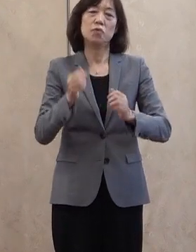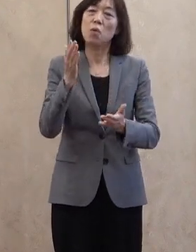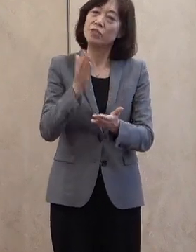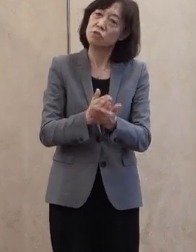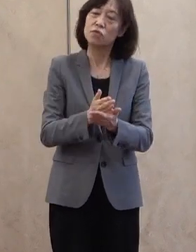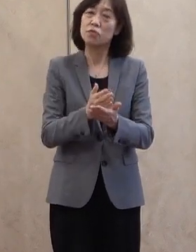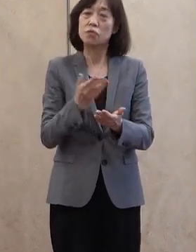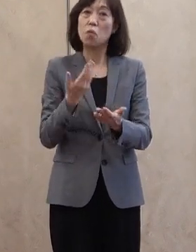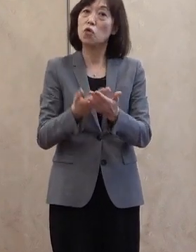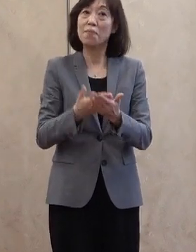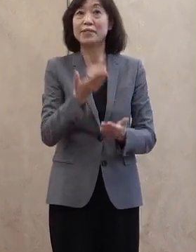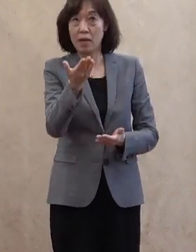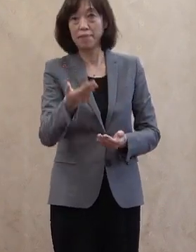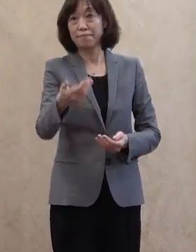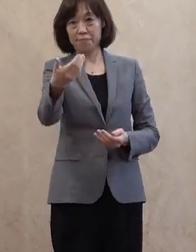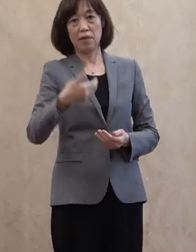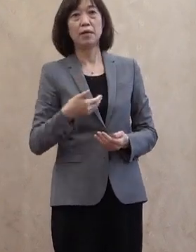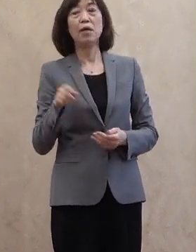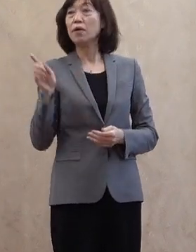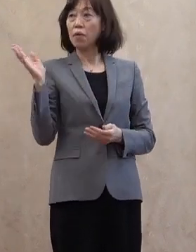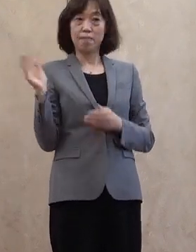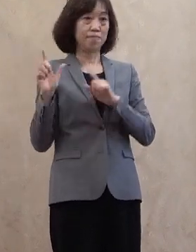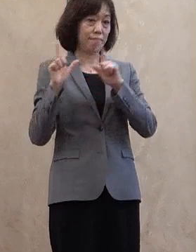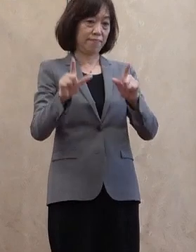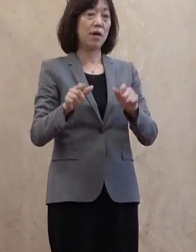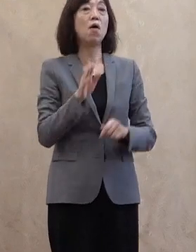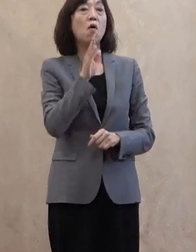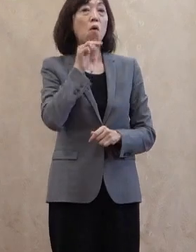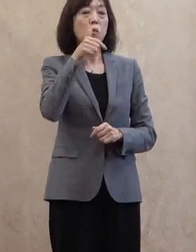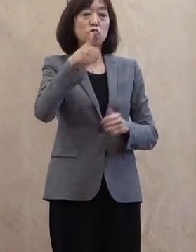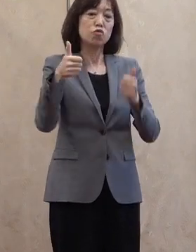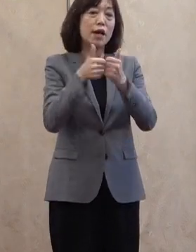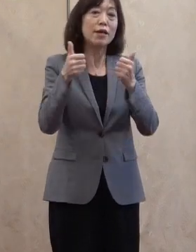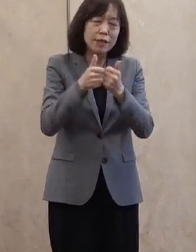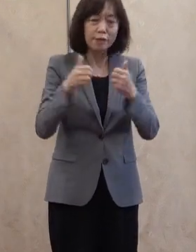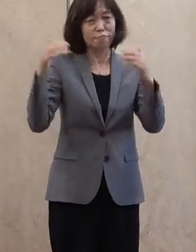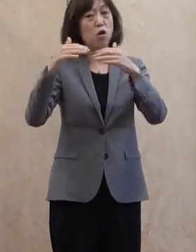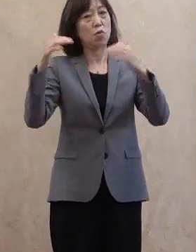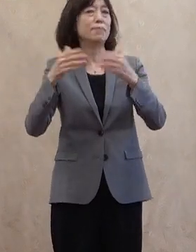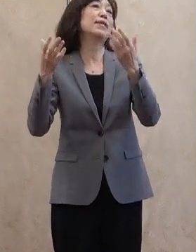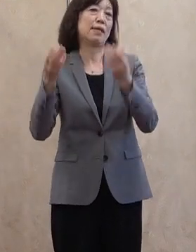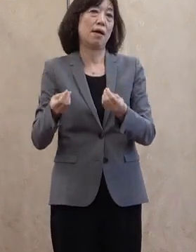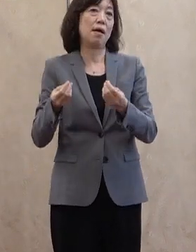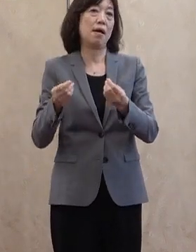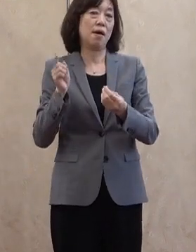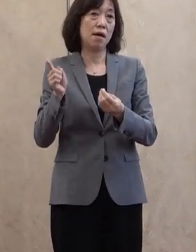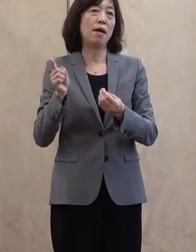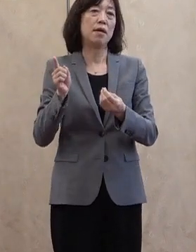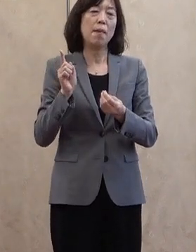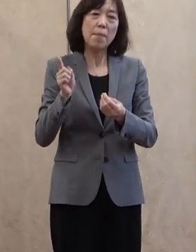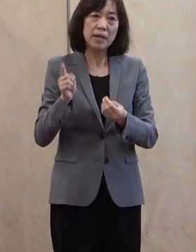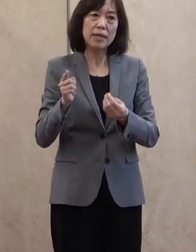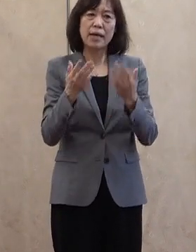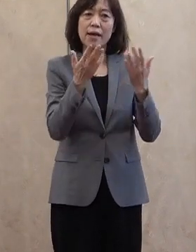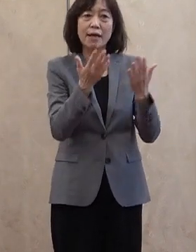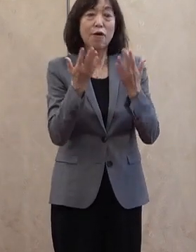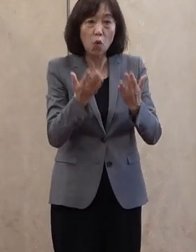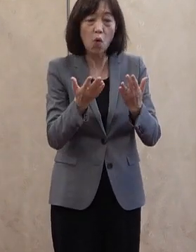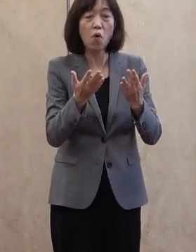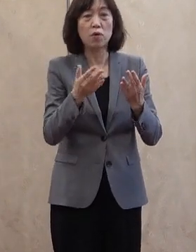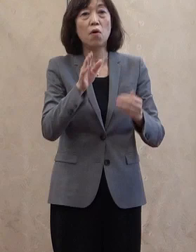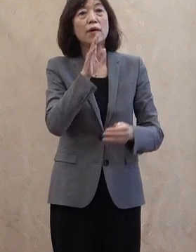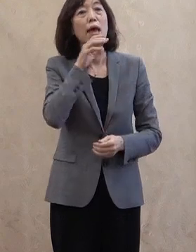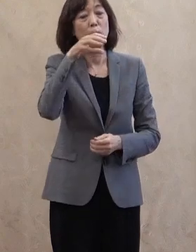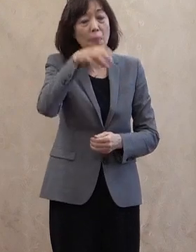うか。 これは本部会議でも議論して決定をしたところでもありますけれども、やはりその学校の現場において